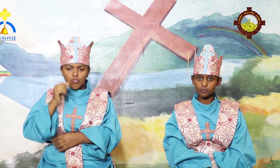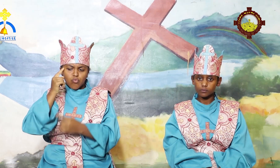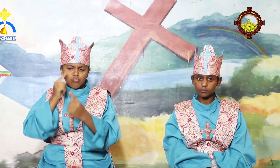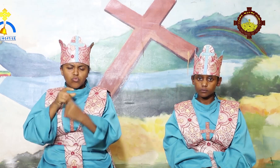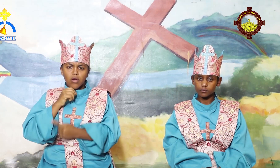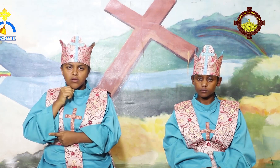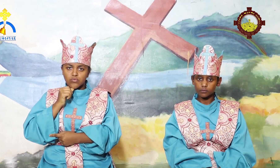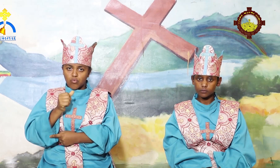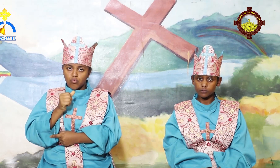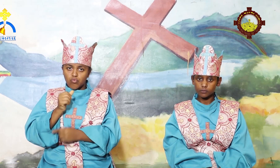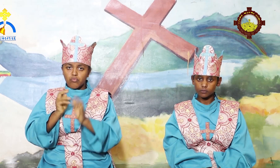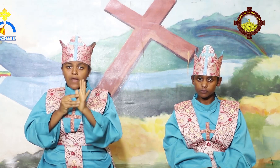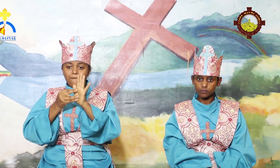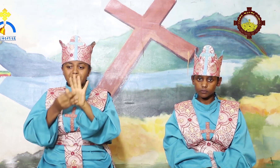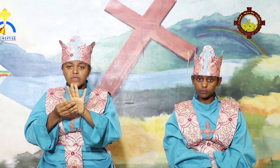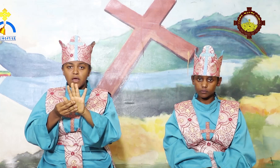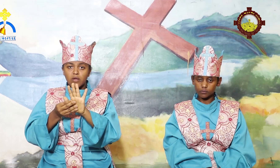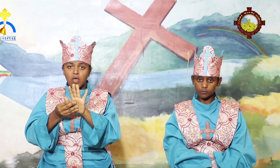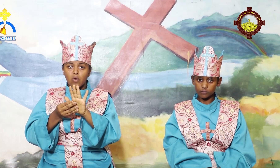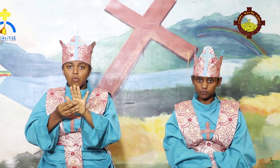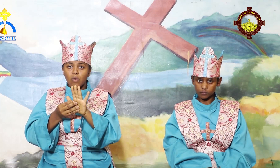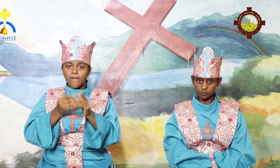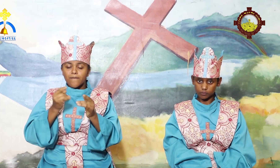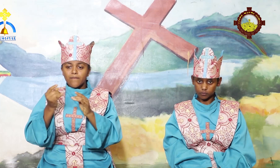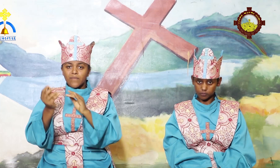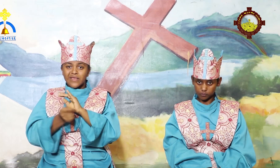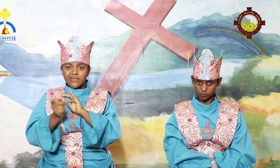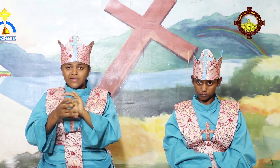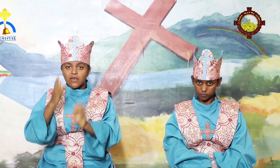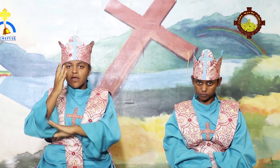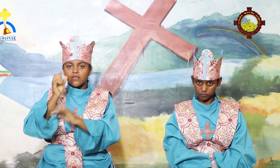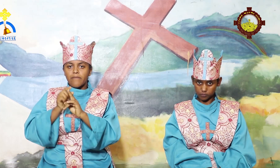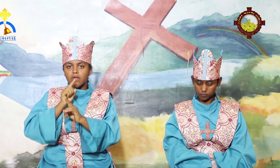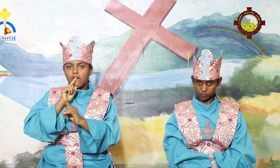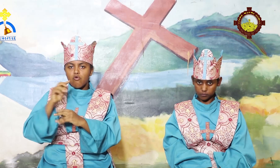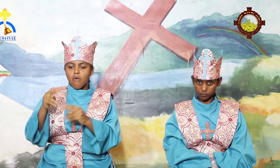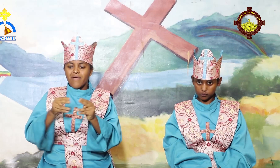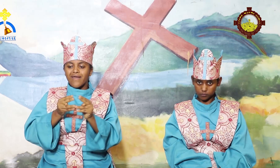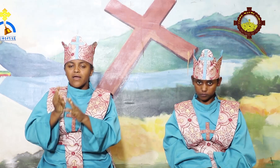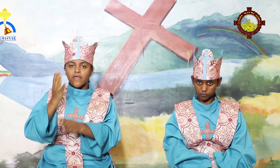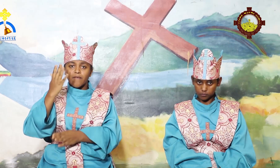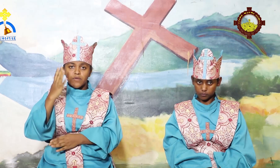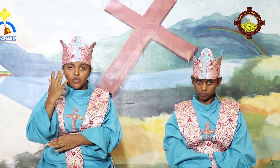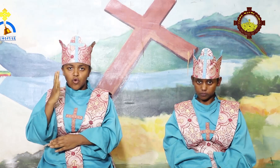ሰምተውም እንዳይሰሙ፣ እንዳያስተውሉም። ምሳሌዋም ዘር የእግዚአብሔር ቃል ነው።